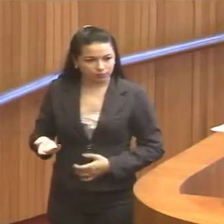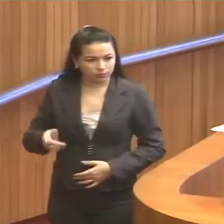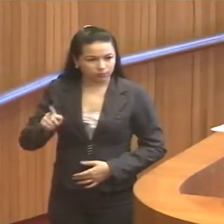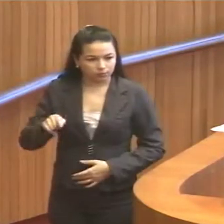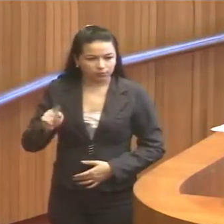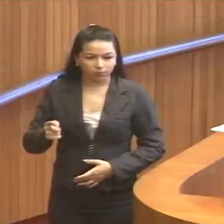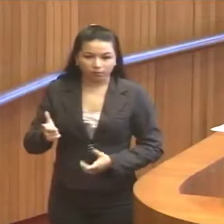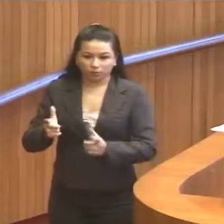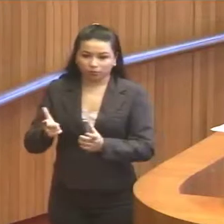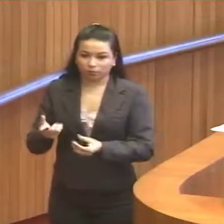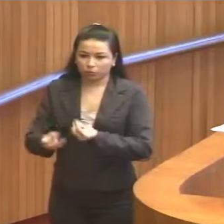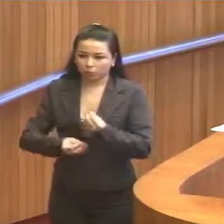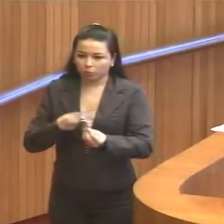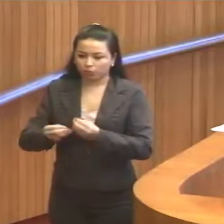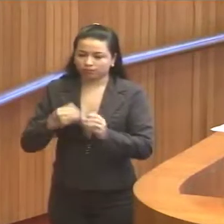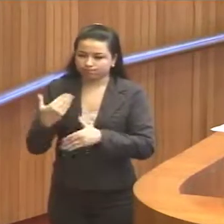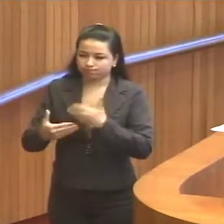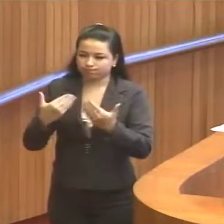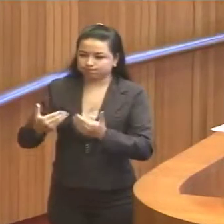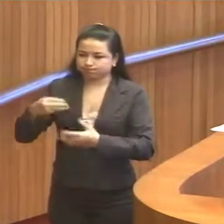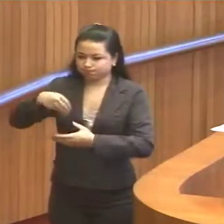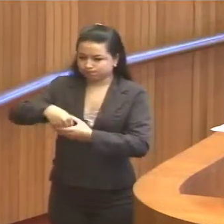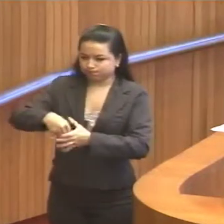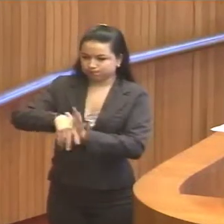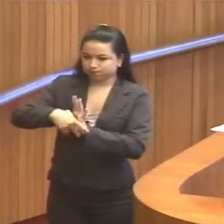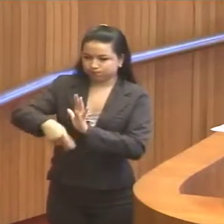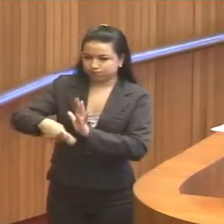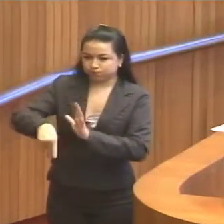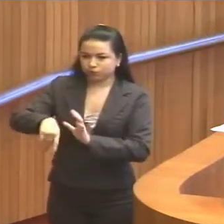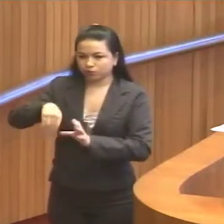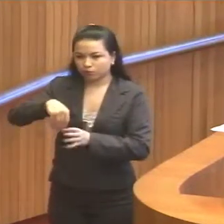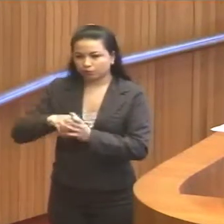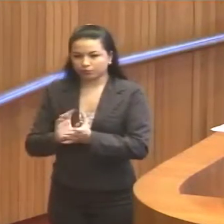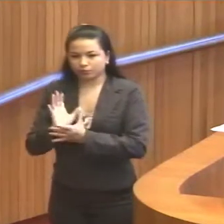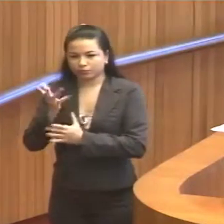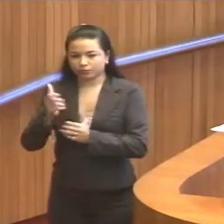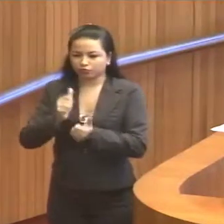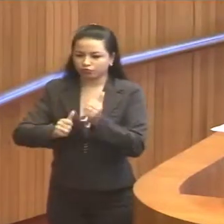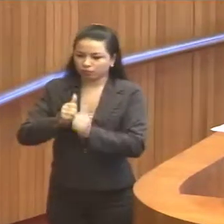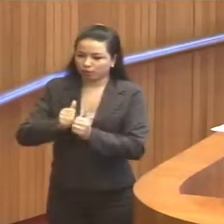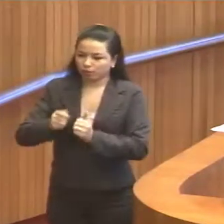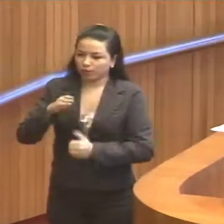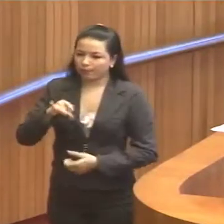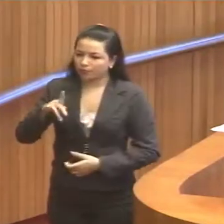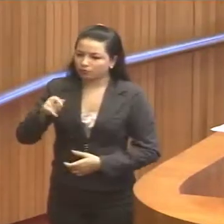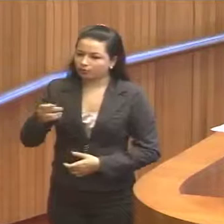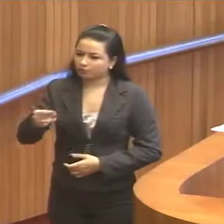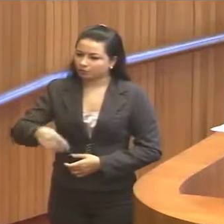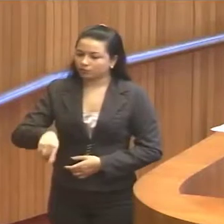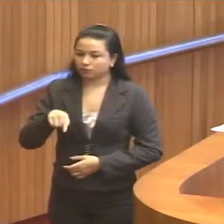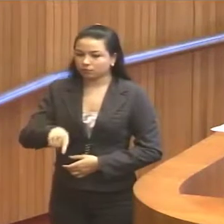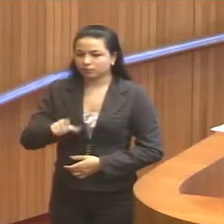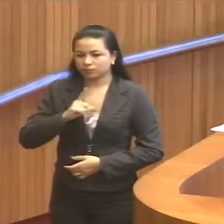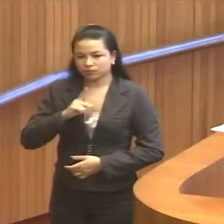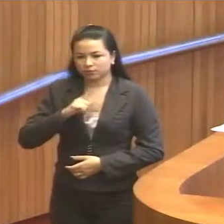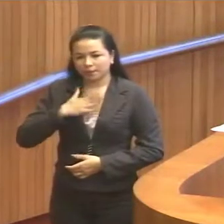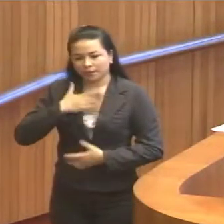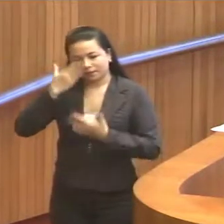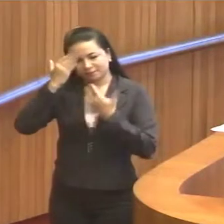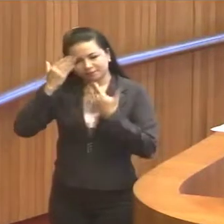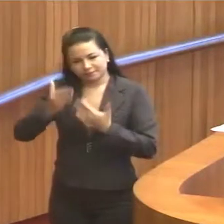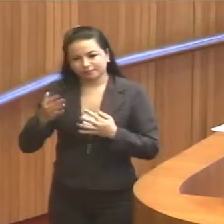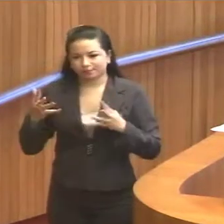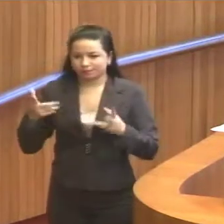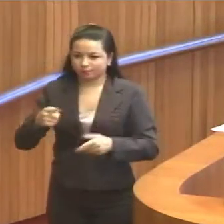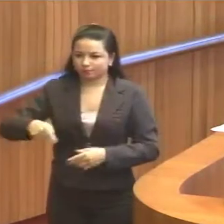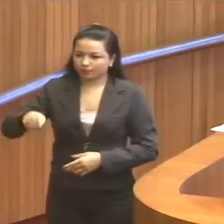uma semente desenvolvida para o plantio de arroz, principalmente nas regiões da Baixada Maranhense. Portanto, fica aqui o meu agradecimento a